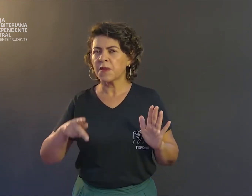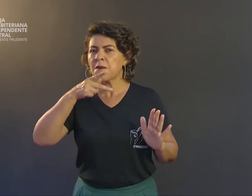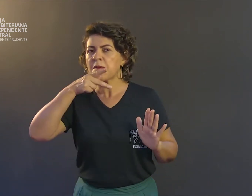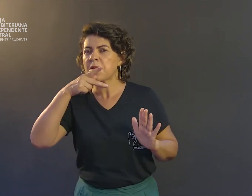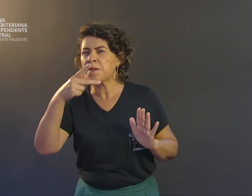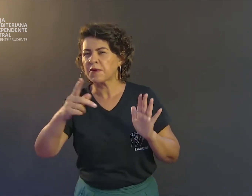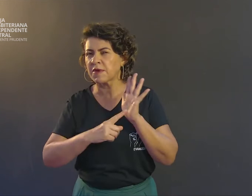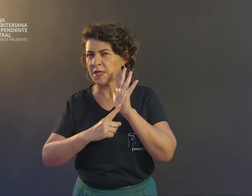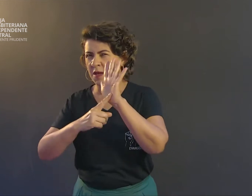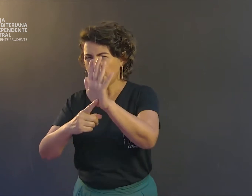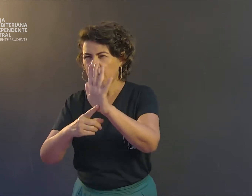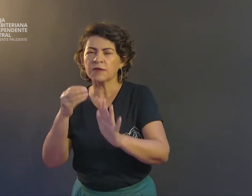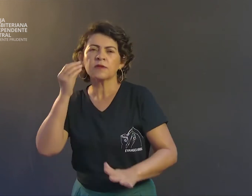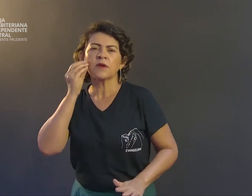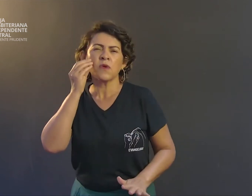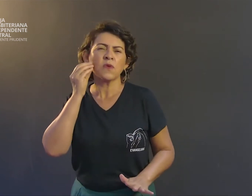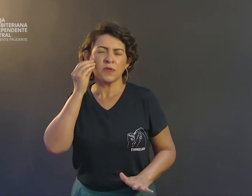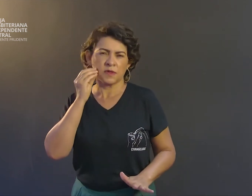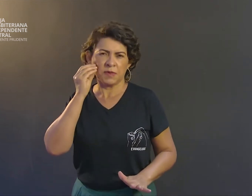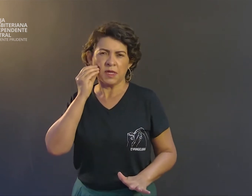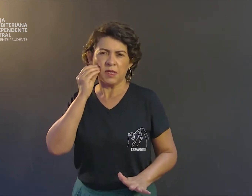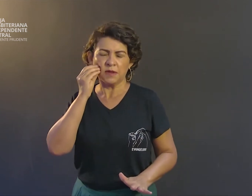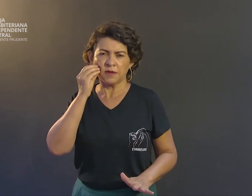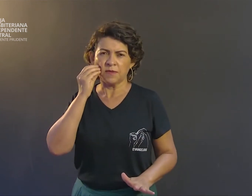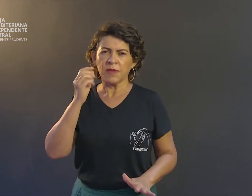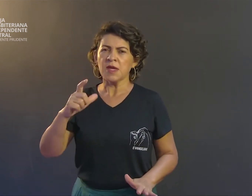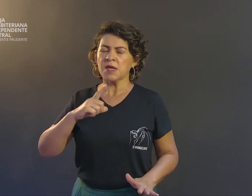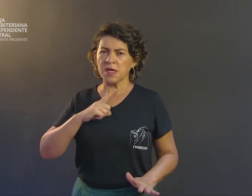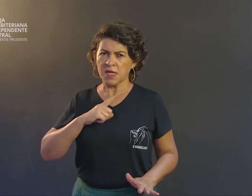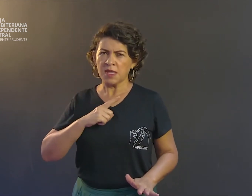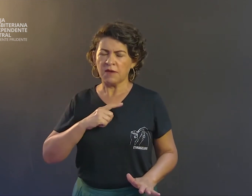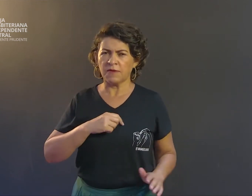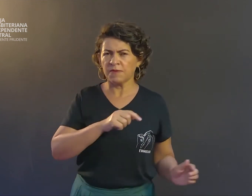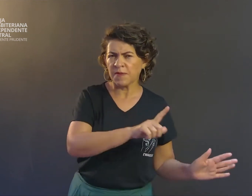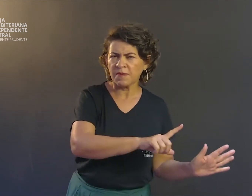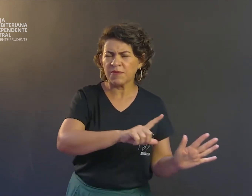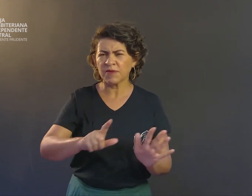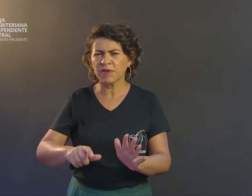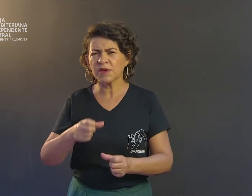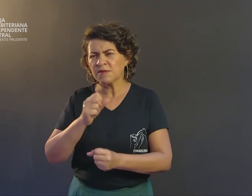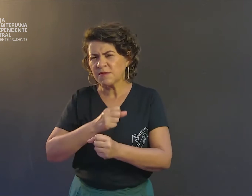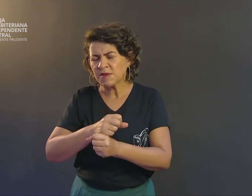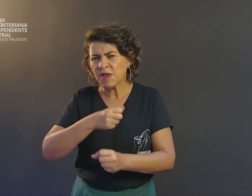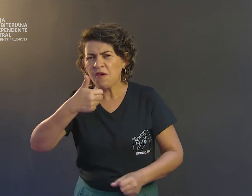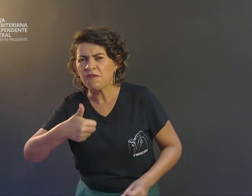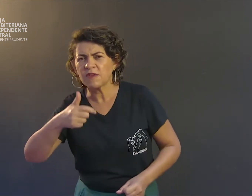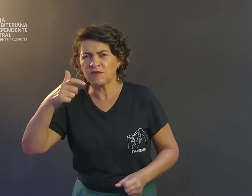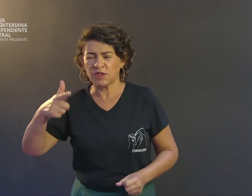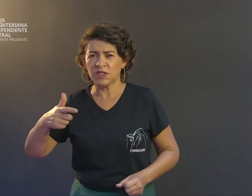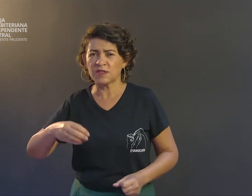Deus. Após 21 dias de oração e jejum, ele teve um encontro com o anjo do Senhor.